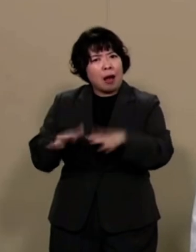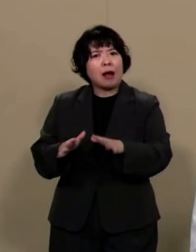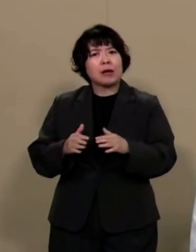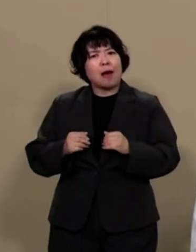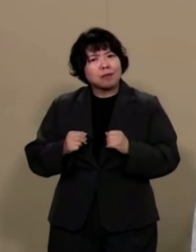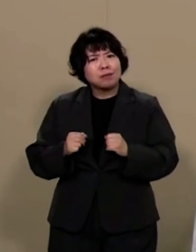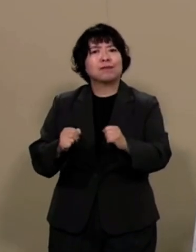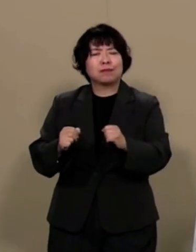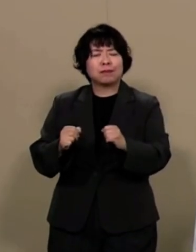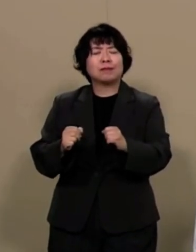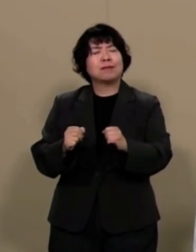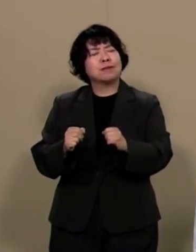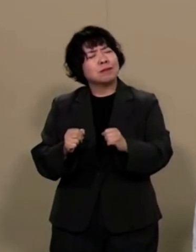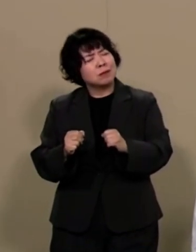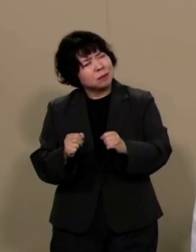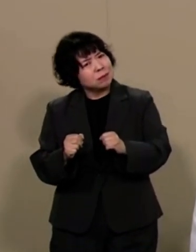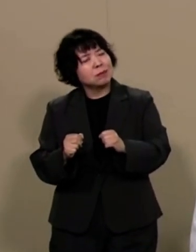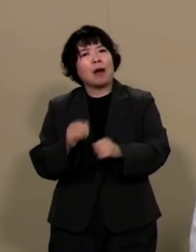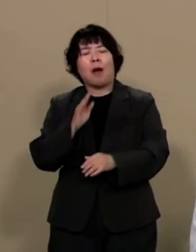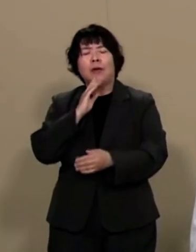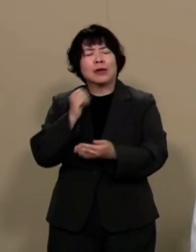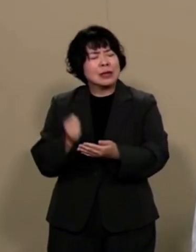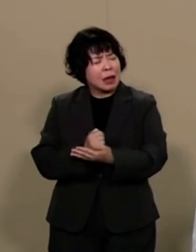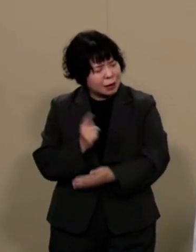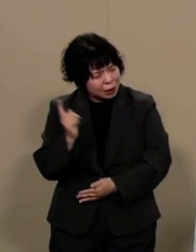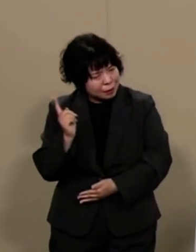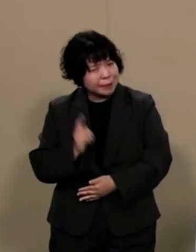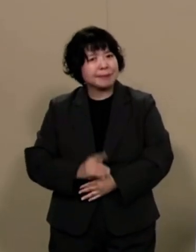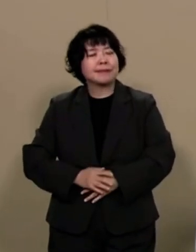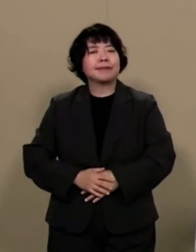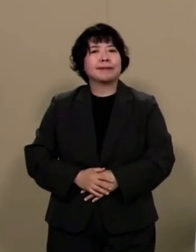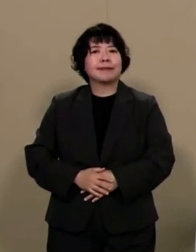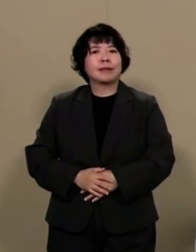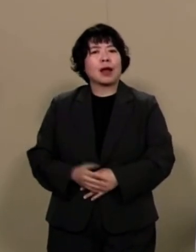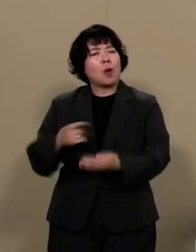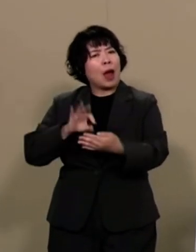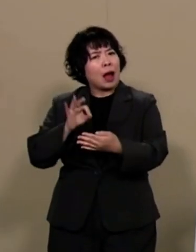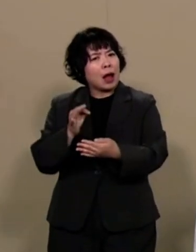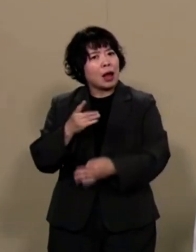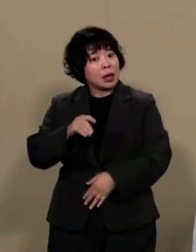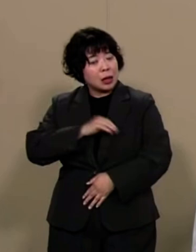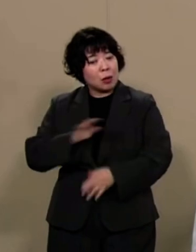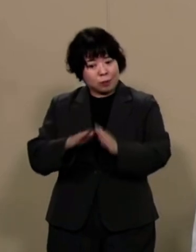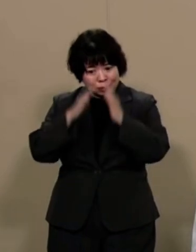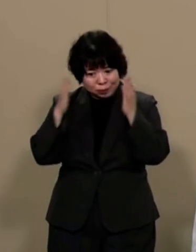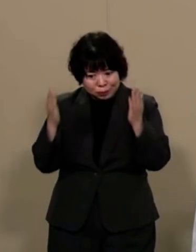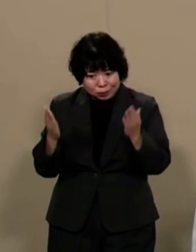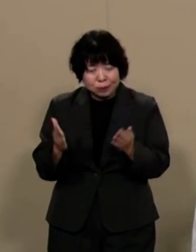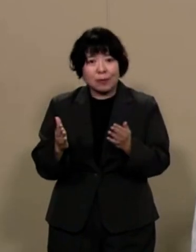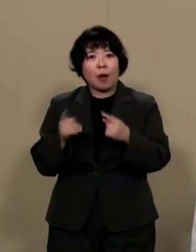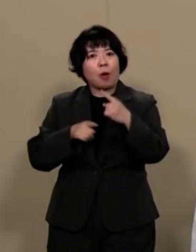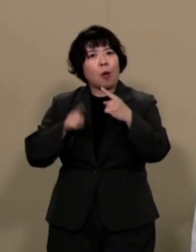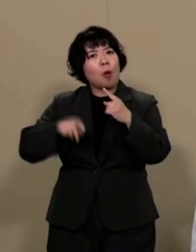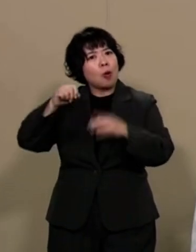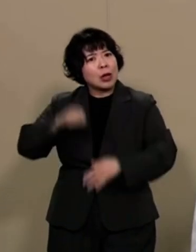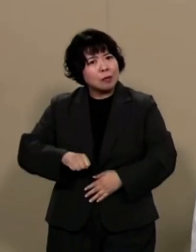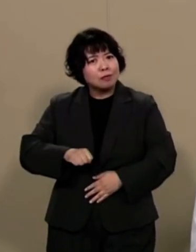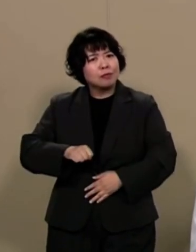突き進んだ姿勢は本当に残念です裏金議員の大半が公認になっ